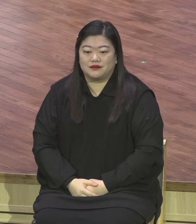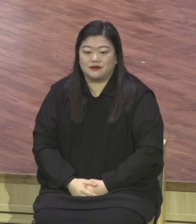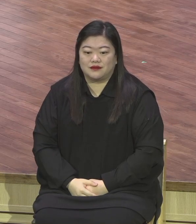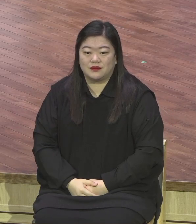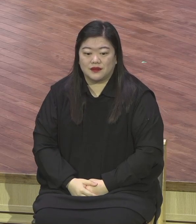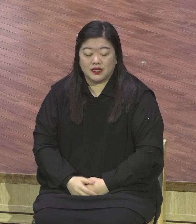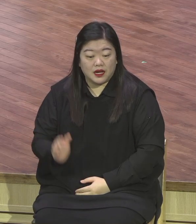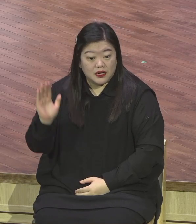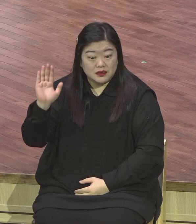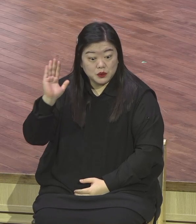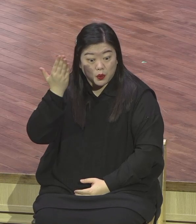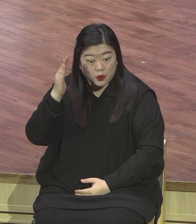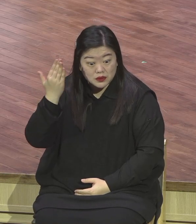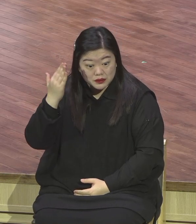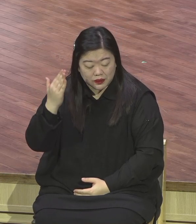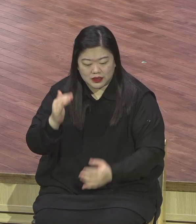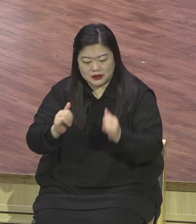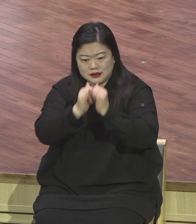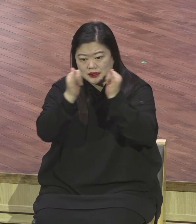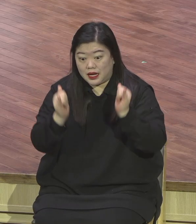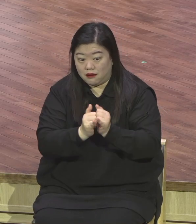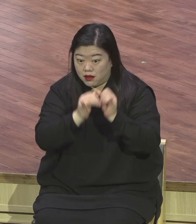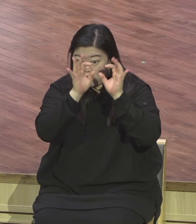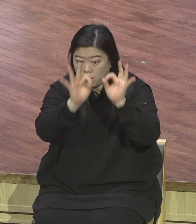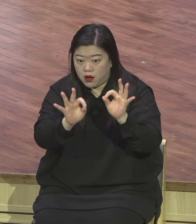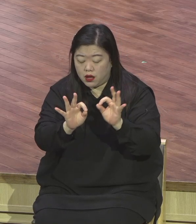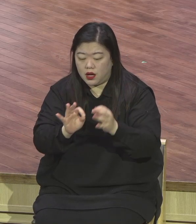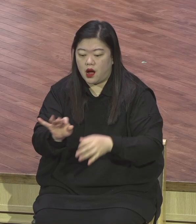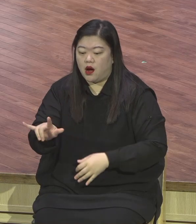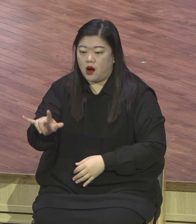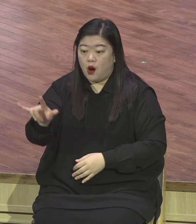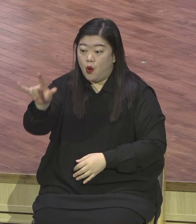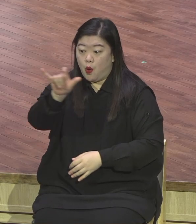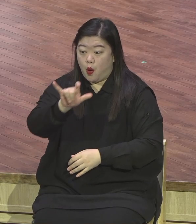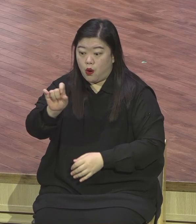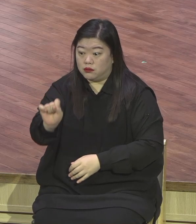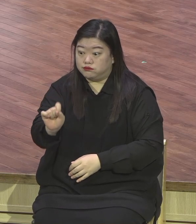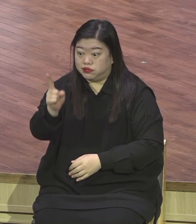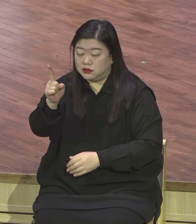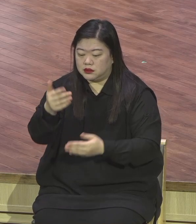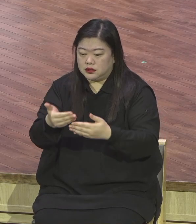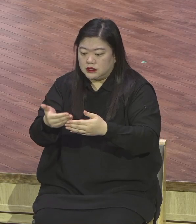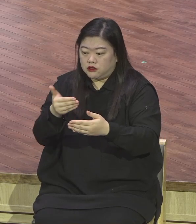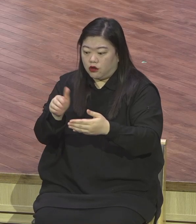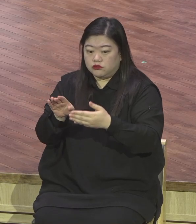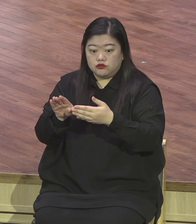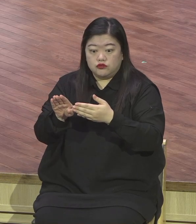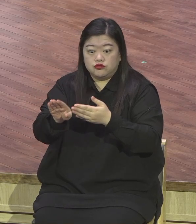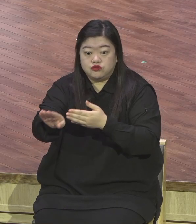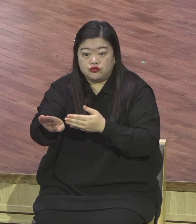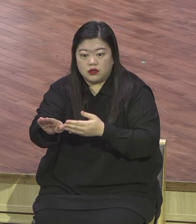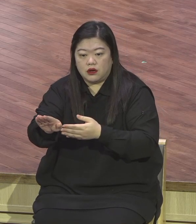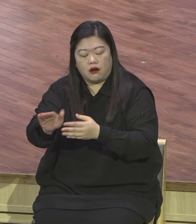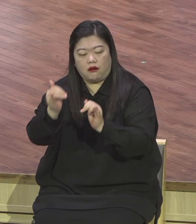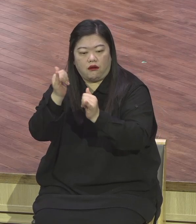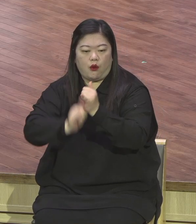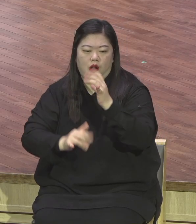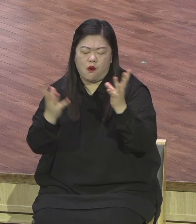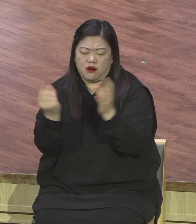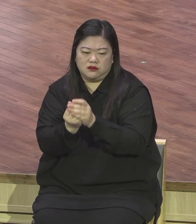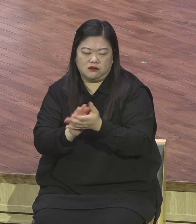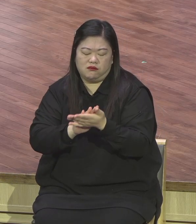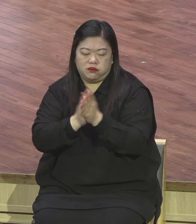급변하고 있습니다. 코로나 이전과 코로나 이후로 이제 역사가 바뀌게 되어 있어요.